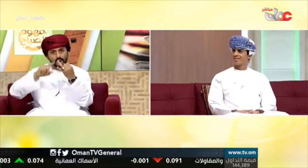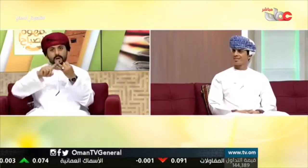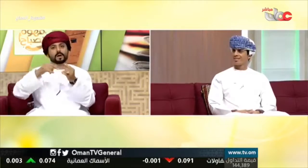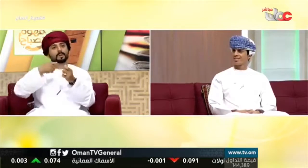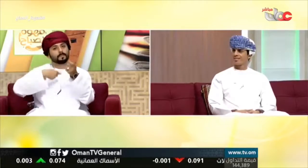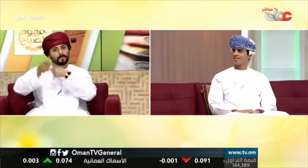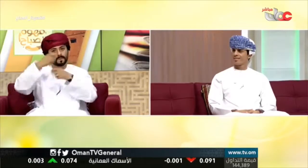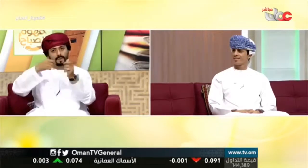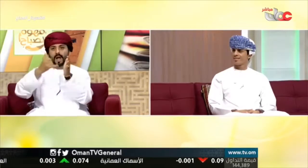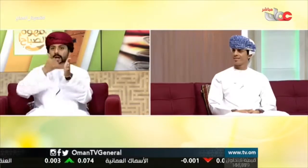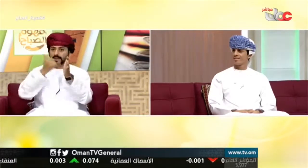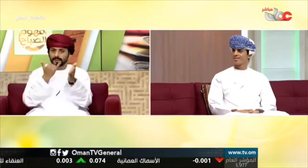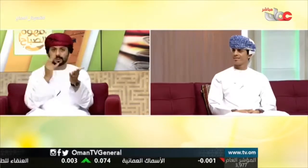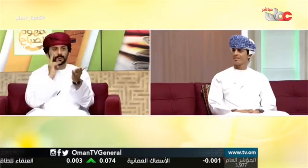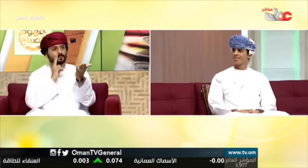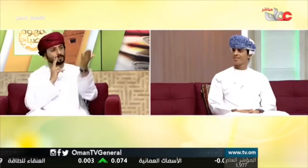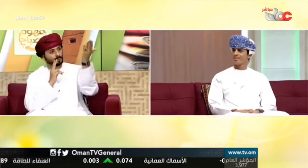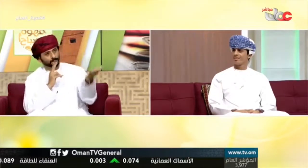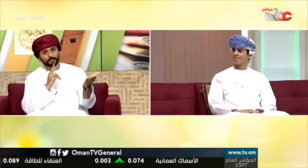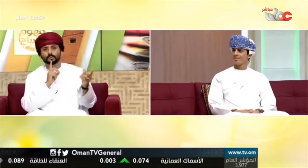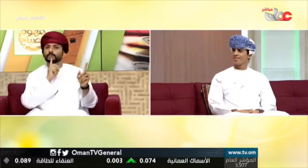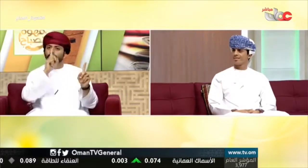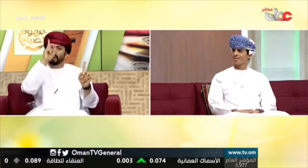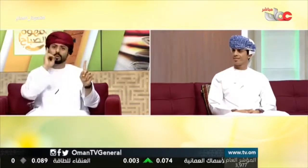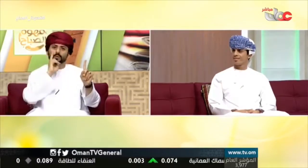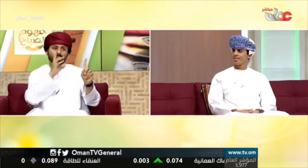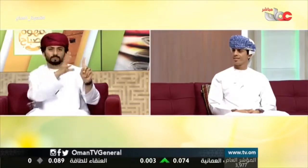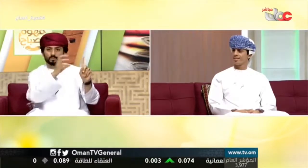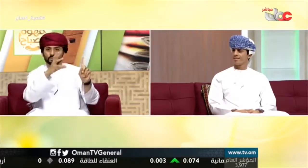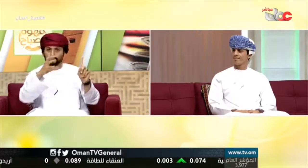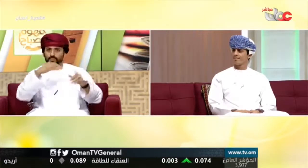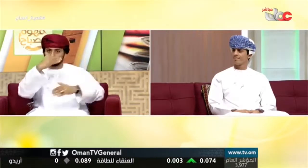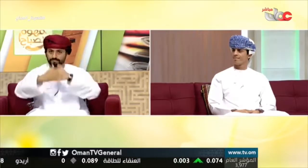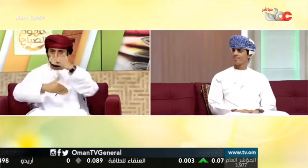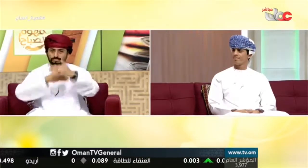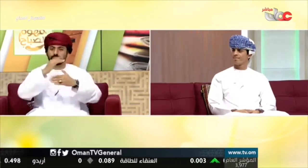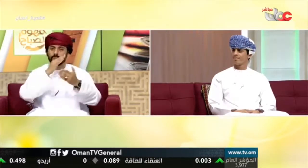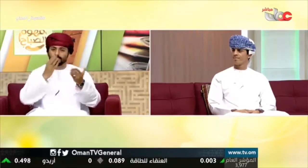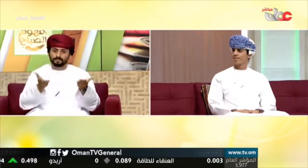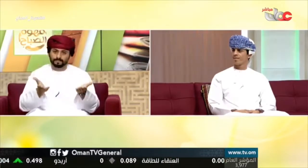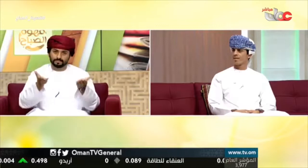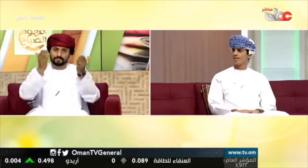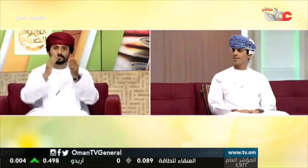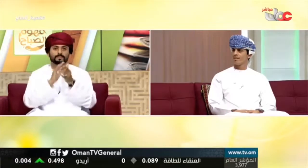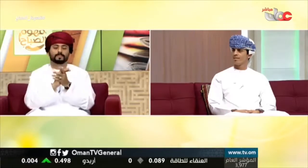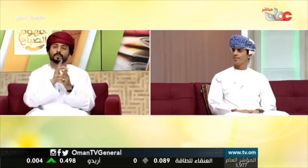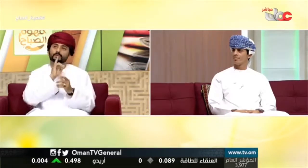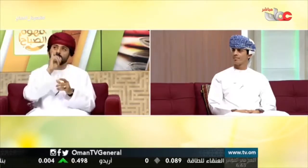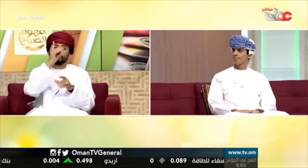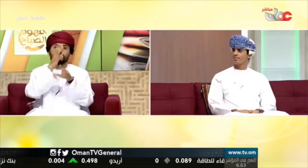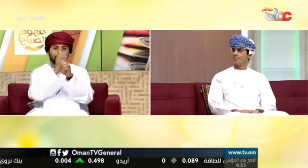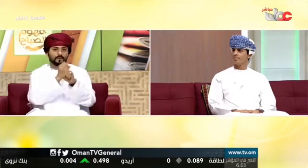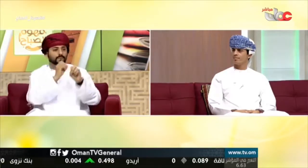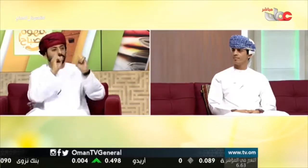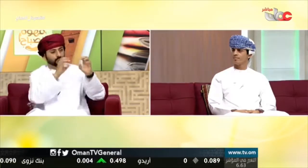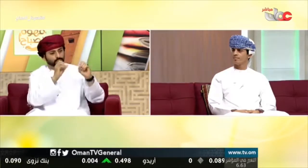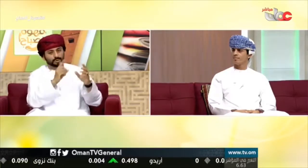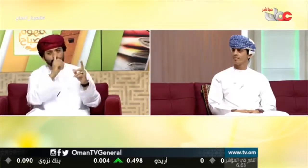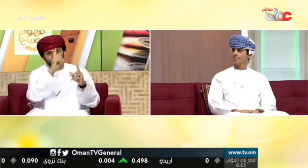هذا المجال، ونتمنى من الجميع ايضا دعم مثل هذه مثل هؤلاء الاشخاص بحيث ان ايضا يرتقوا